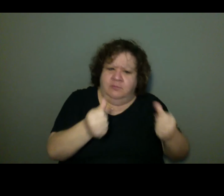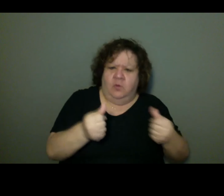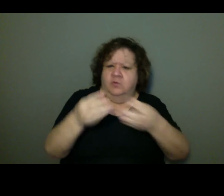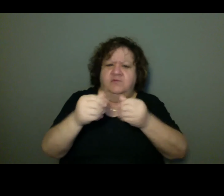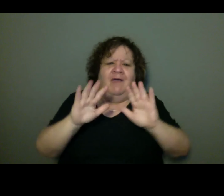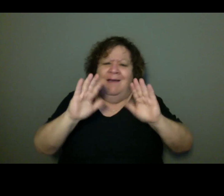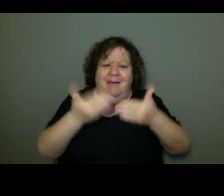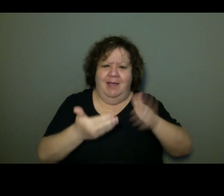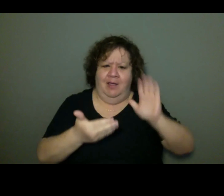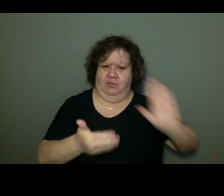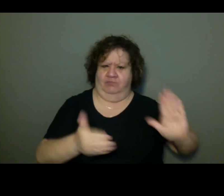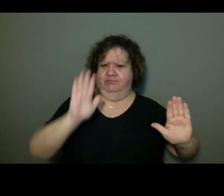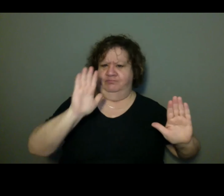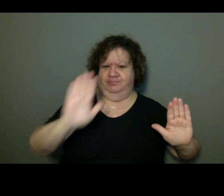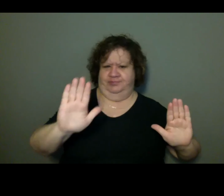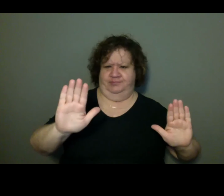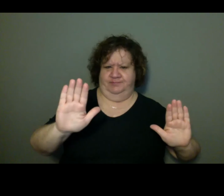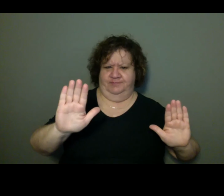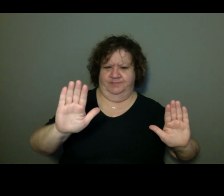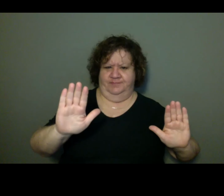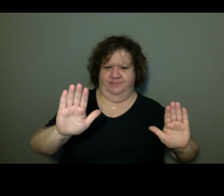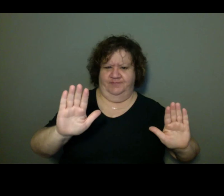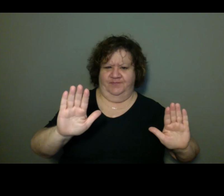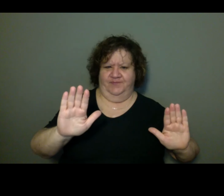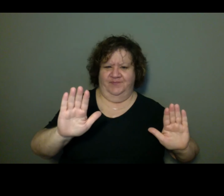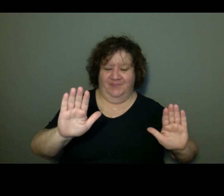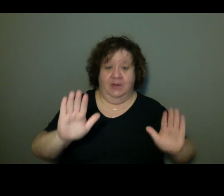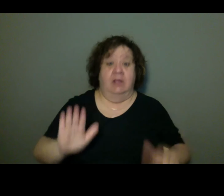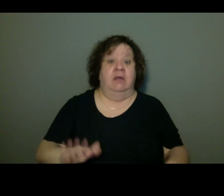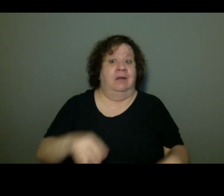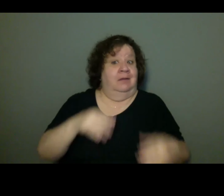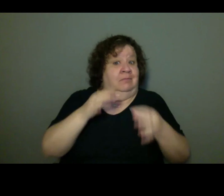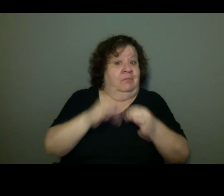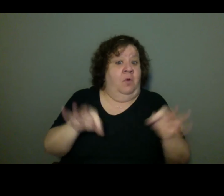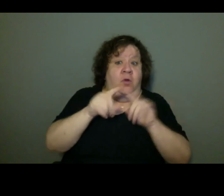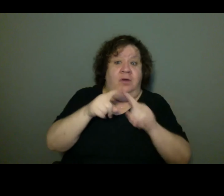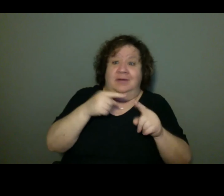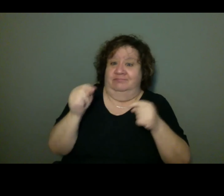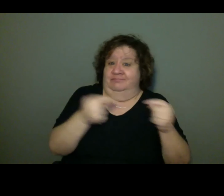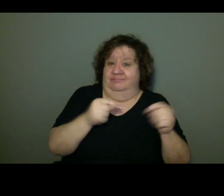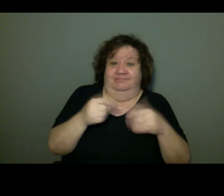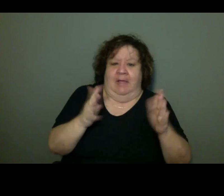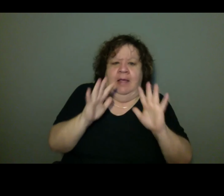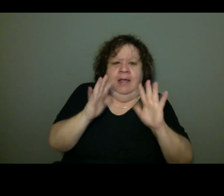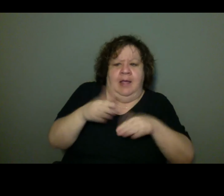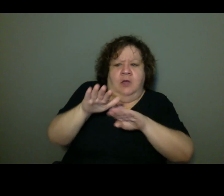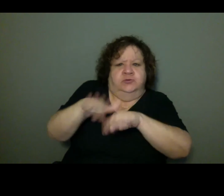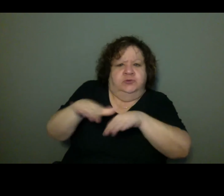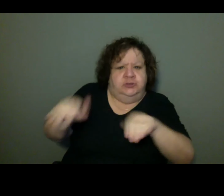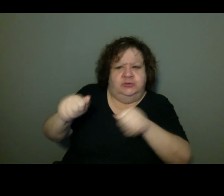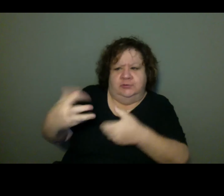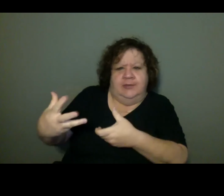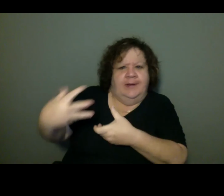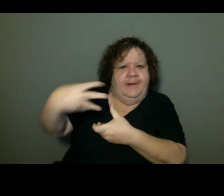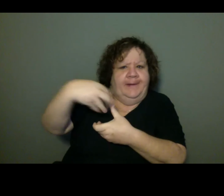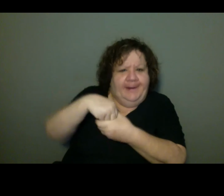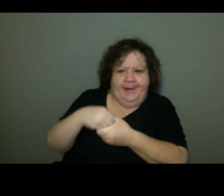distintas opciones de cuidados. La prevención es uno de los puntos fundamentales,